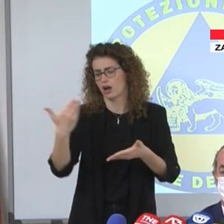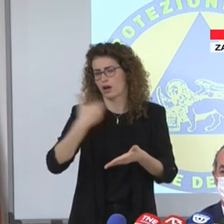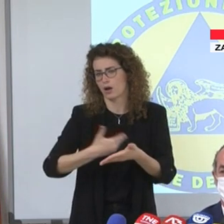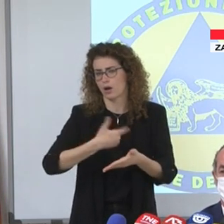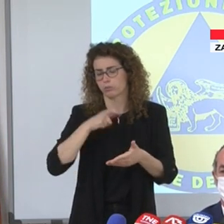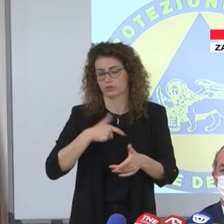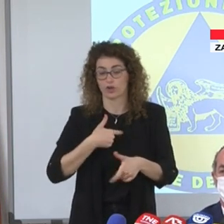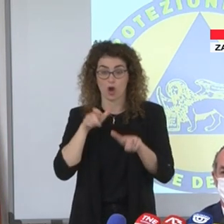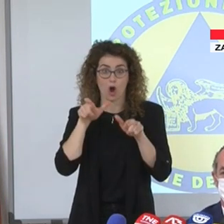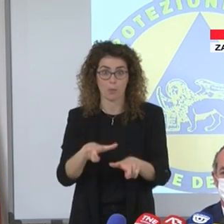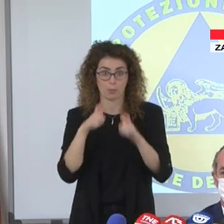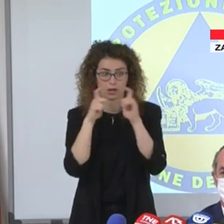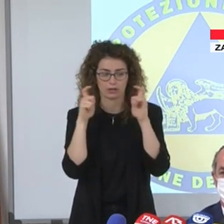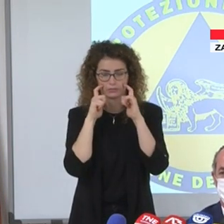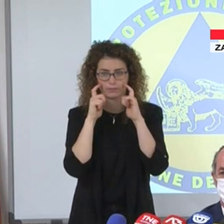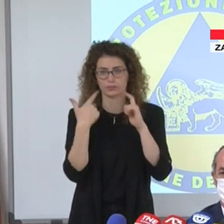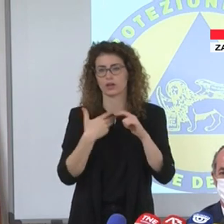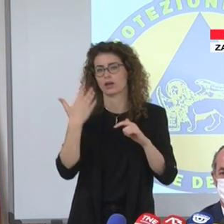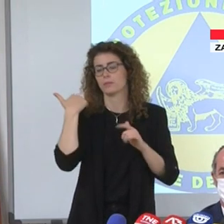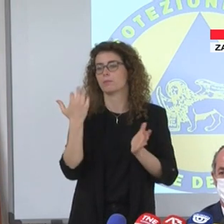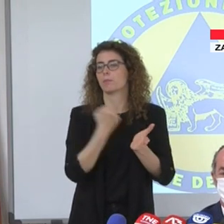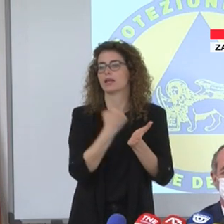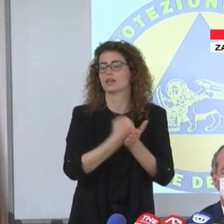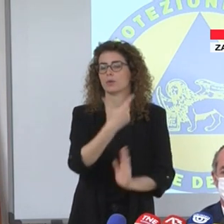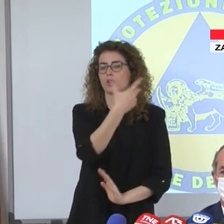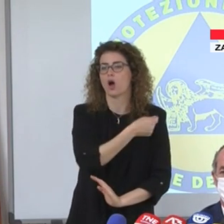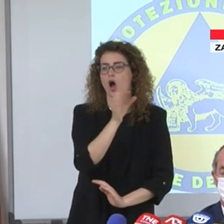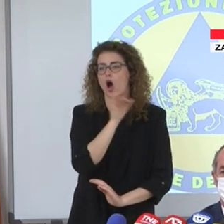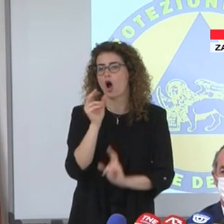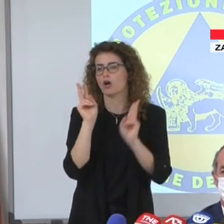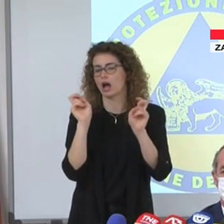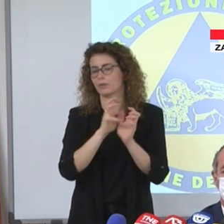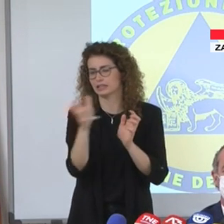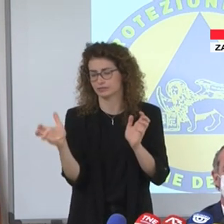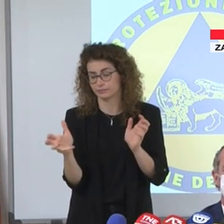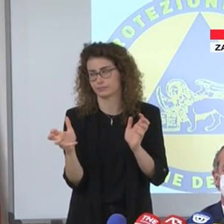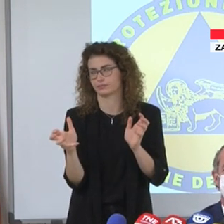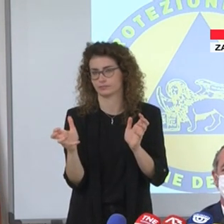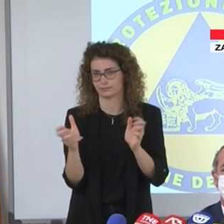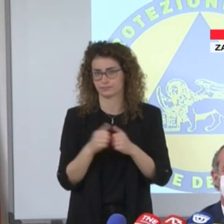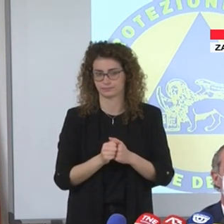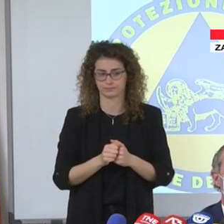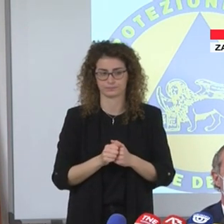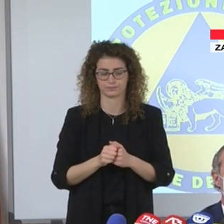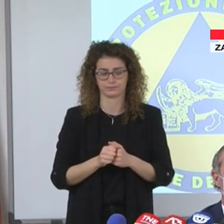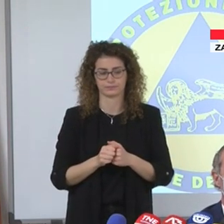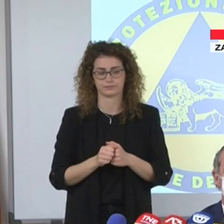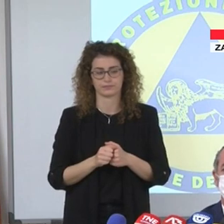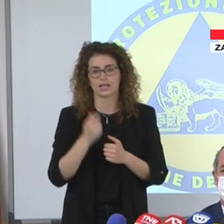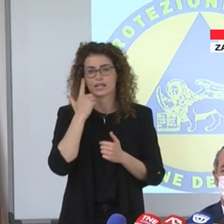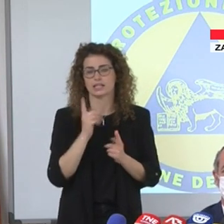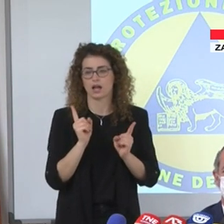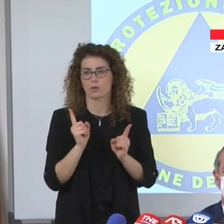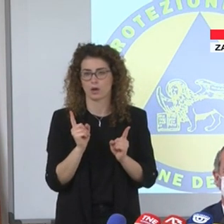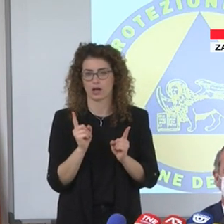costrizione. Non vi dico quando ho parlato del passaporto vaccinale piuttosto che di altri temi. Poi sapete,